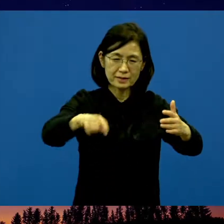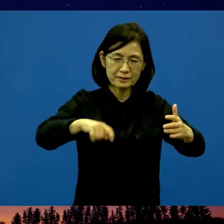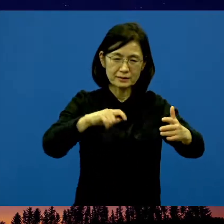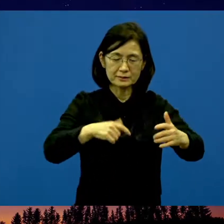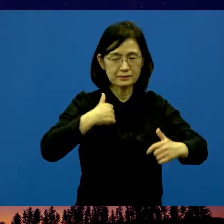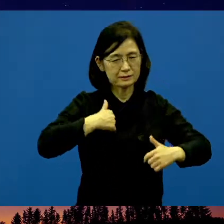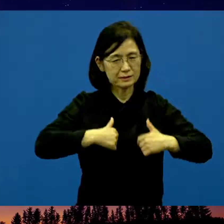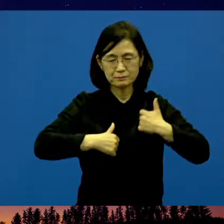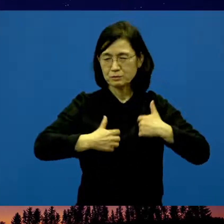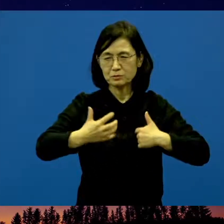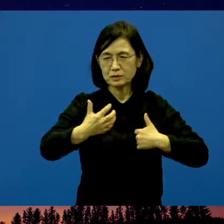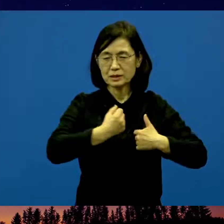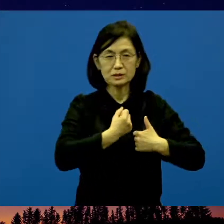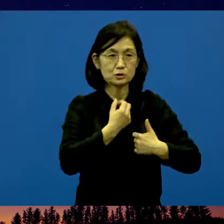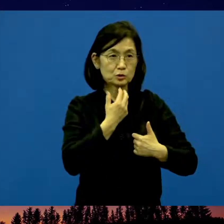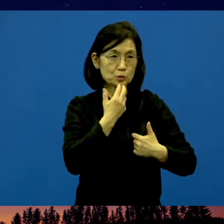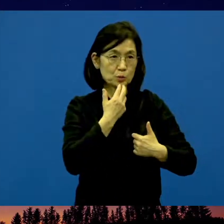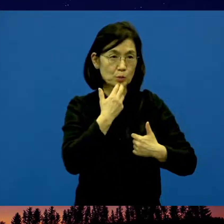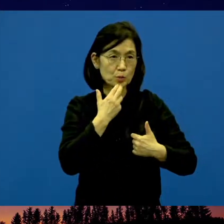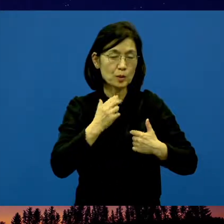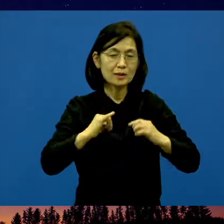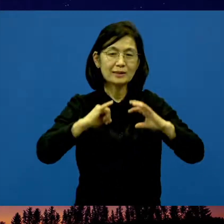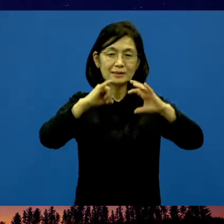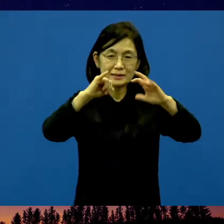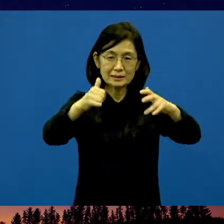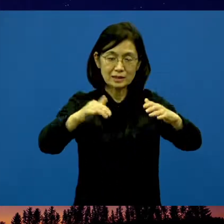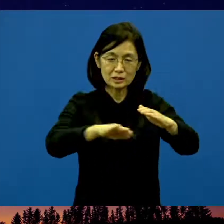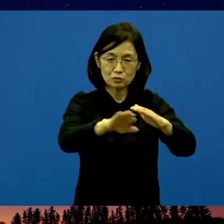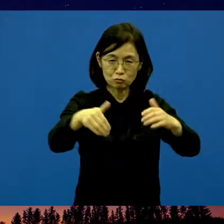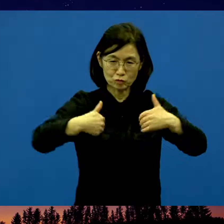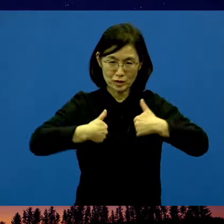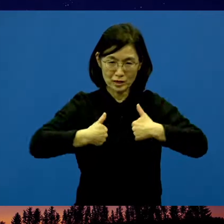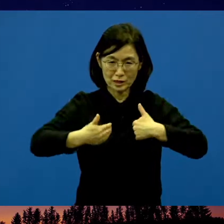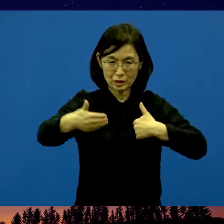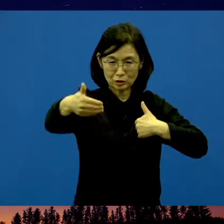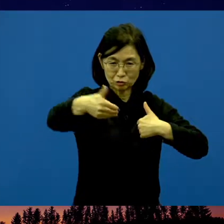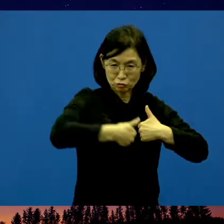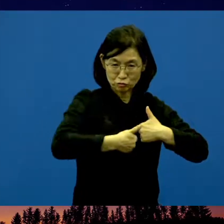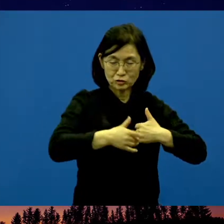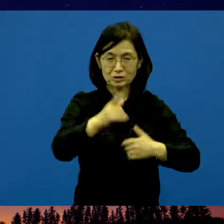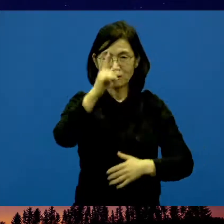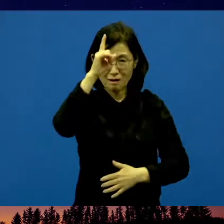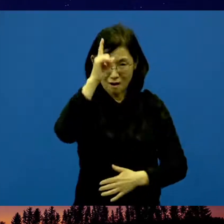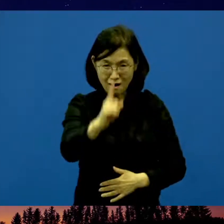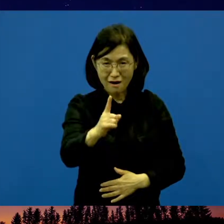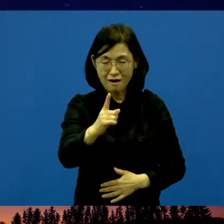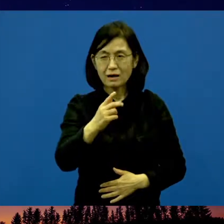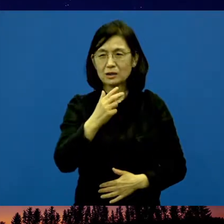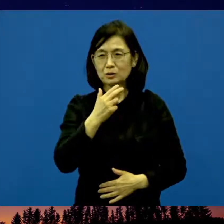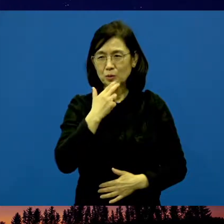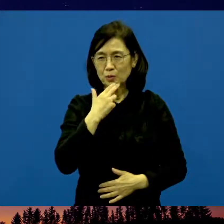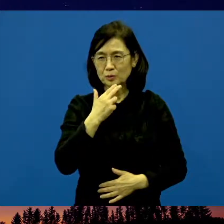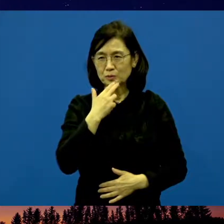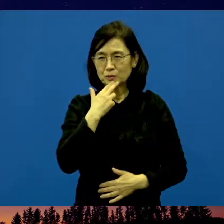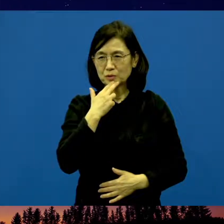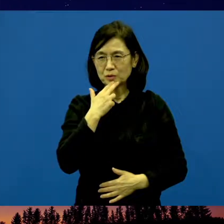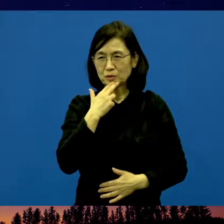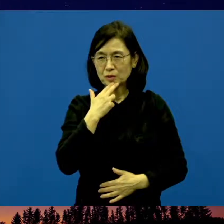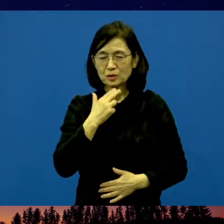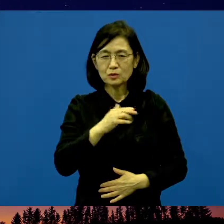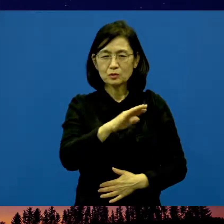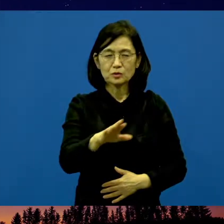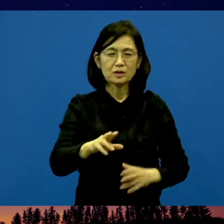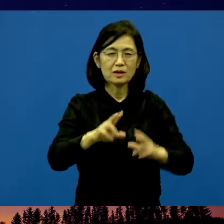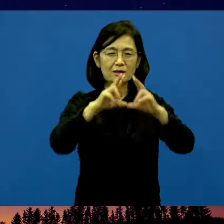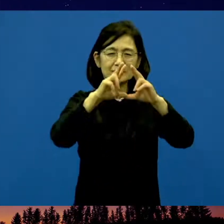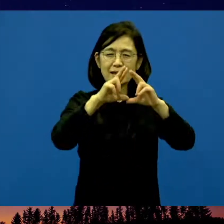얻을 수 없어. 세상이 우리에게 줄 수 있는 게 아무것도 없어. 세상의 모든 모습은 갈수록 망가지고 깨어지고 쇠하여져 가는